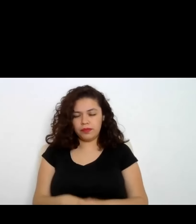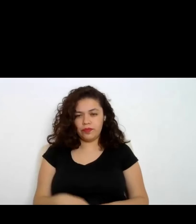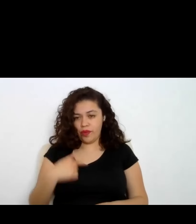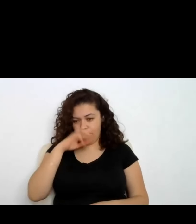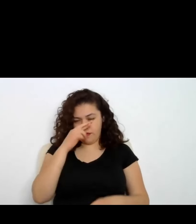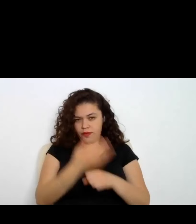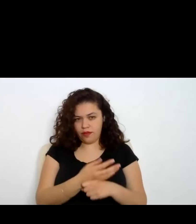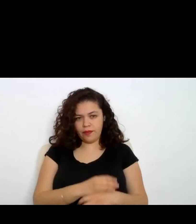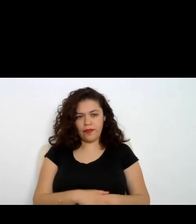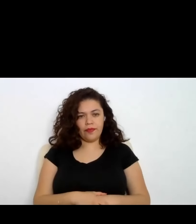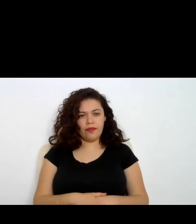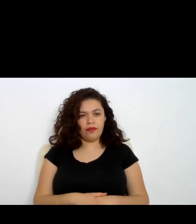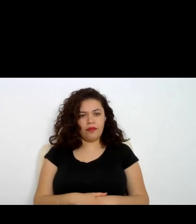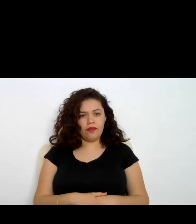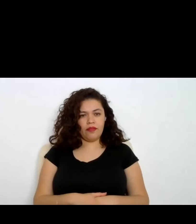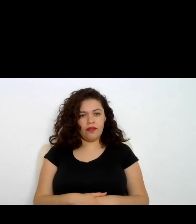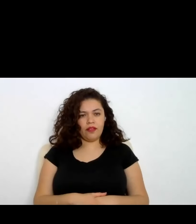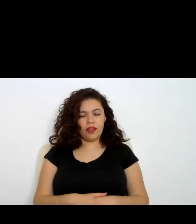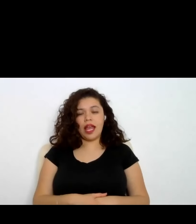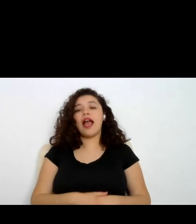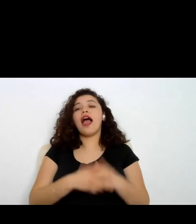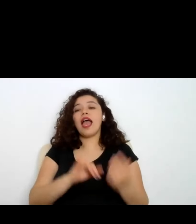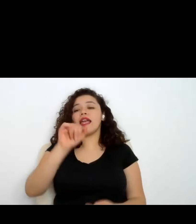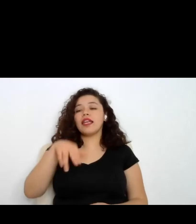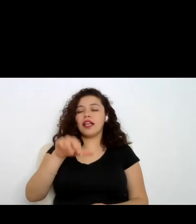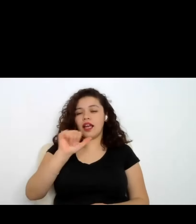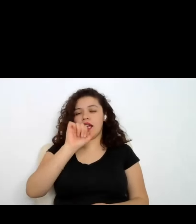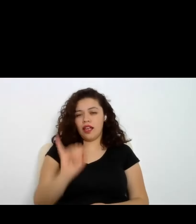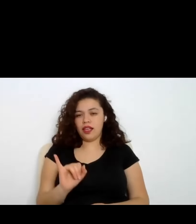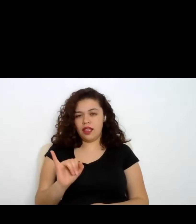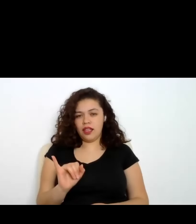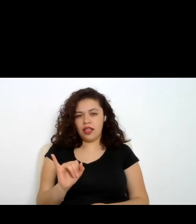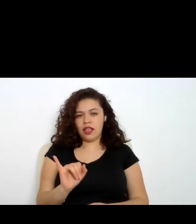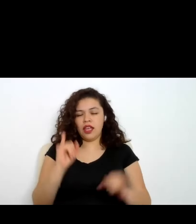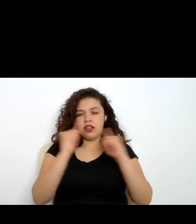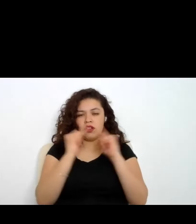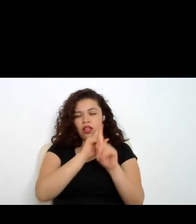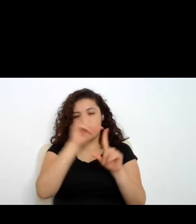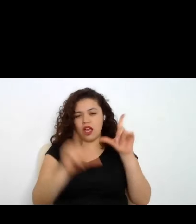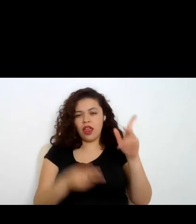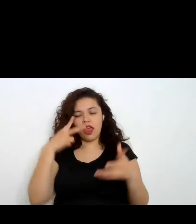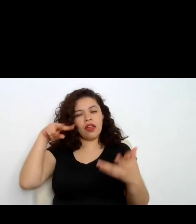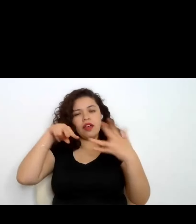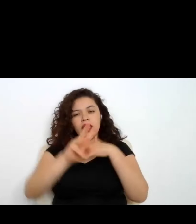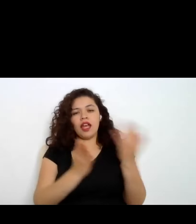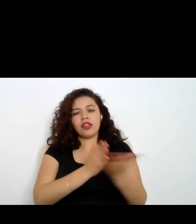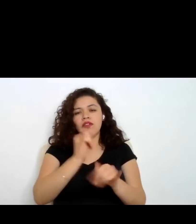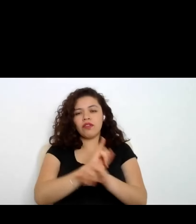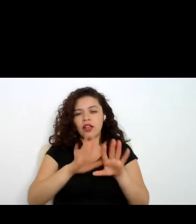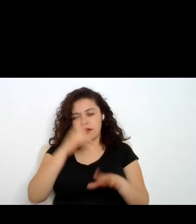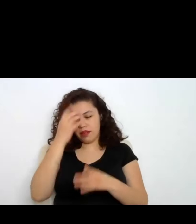El INAI, que es el Instituto Nacional de Transparencia y Acceso a la Información y Protección de Datos Personales, es